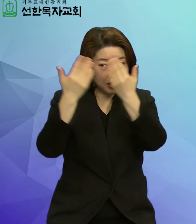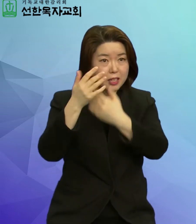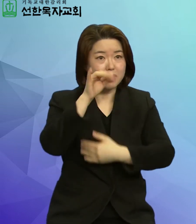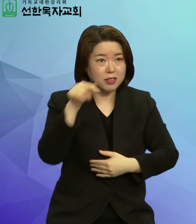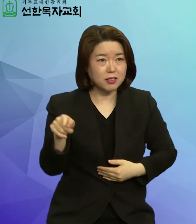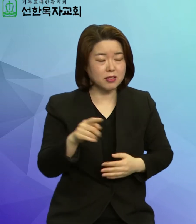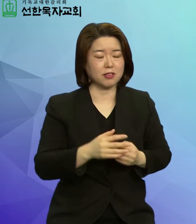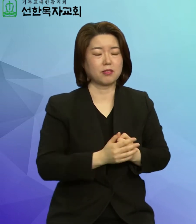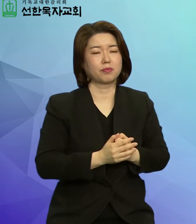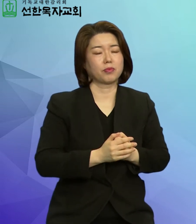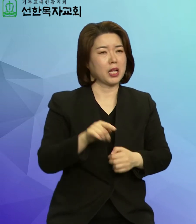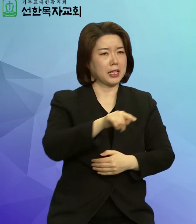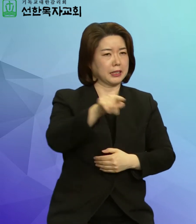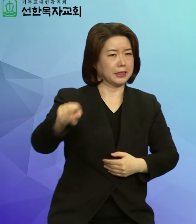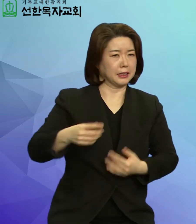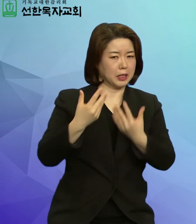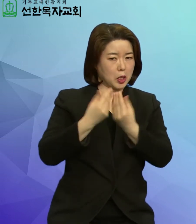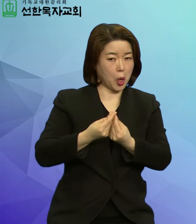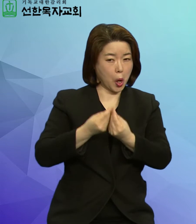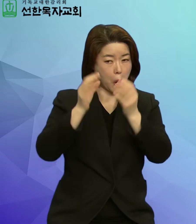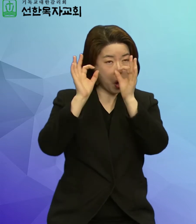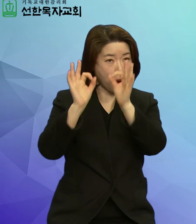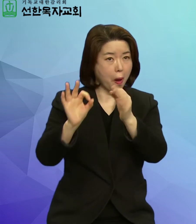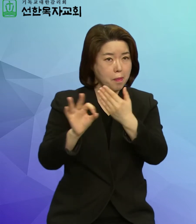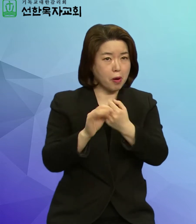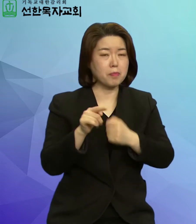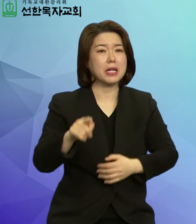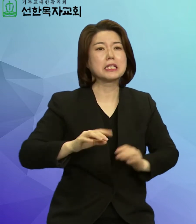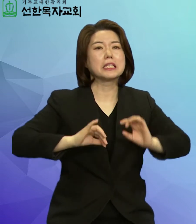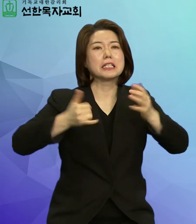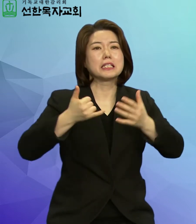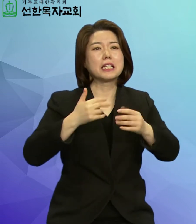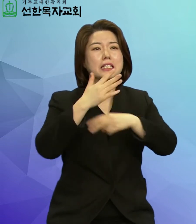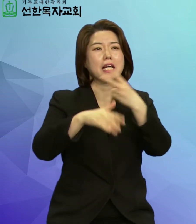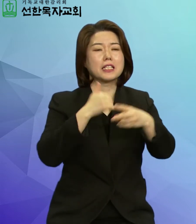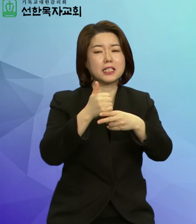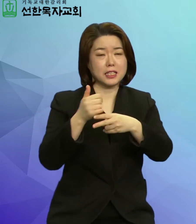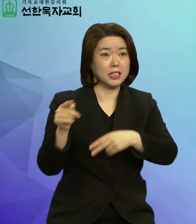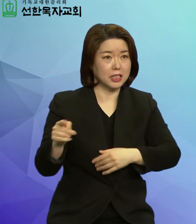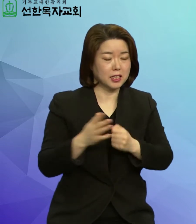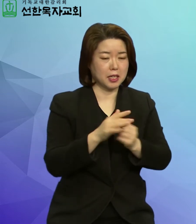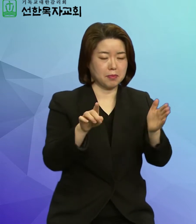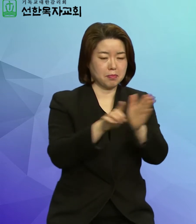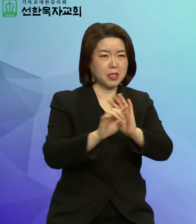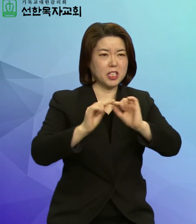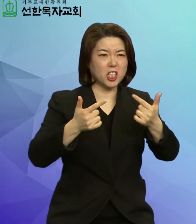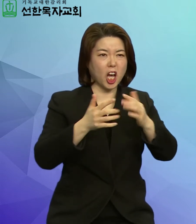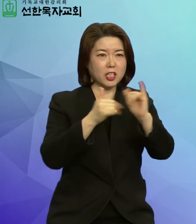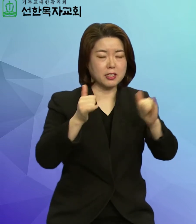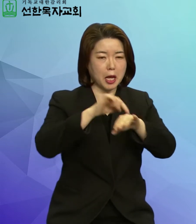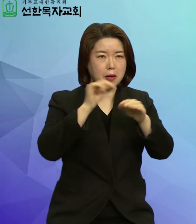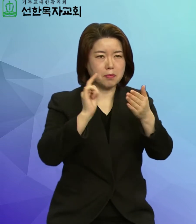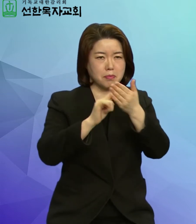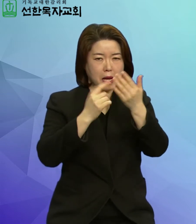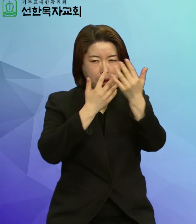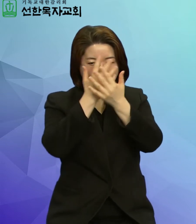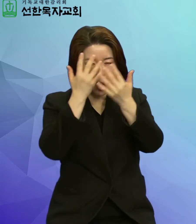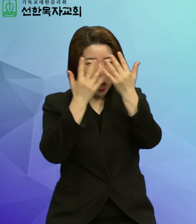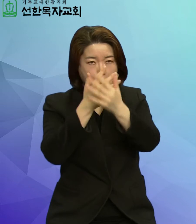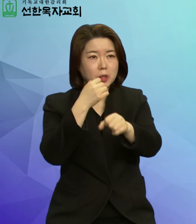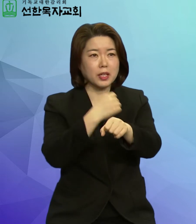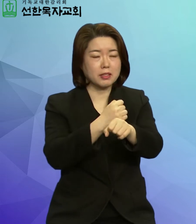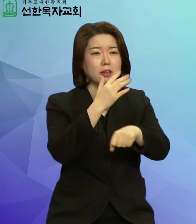있는 것입니다. 그들의 경우를 두고 말하면 이 세상의 신이 믿지 않는 자들의 마음을 어둡게